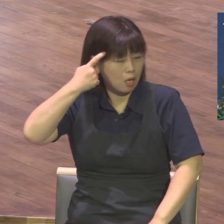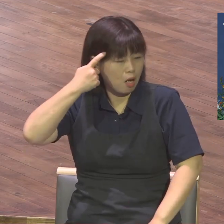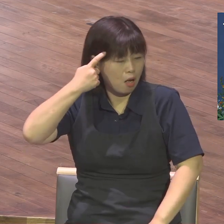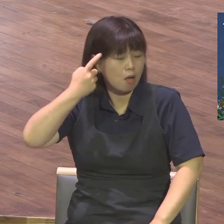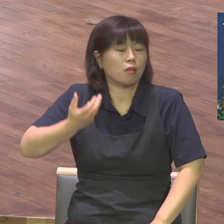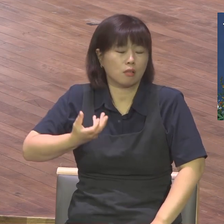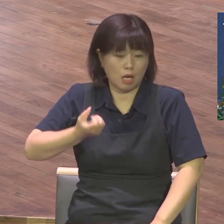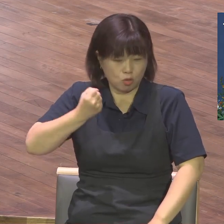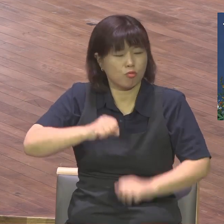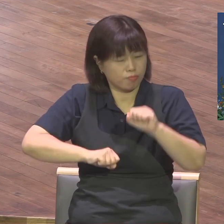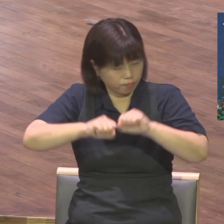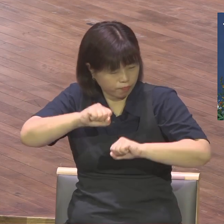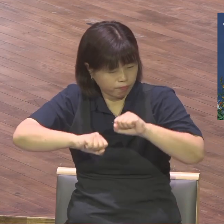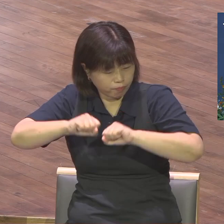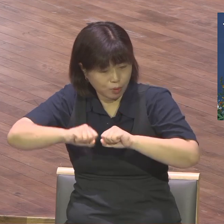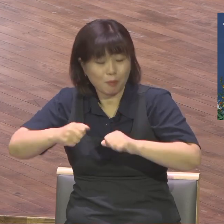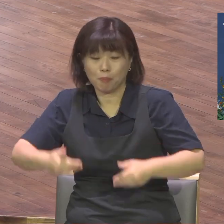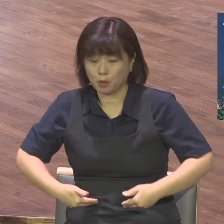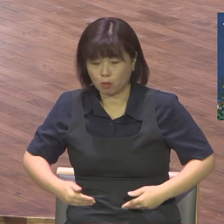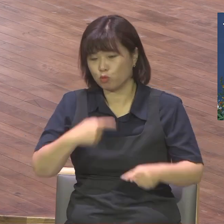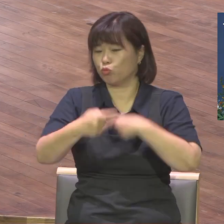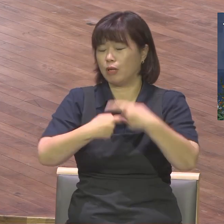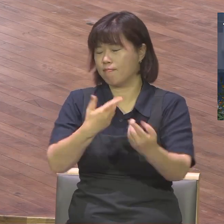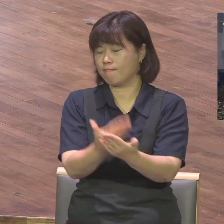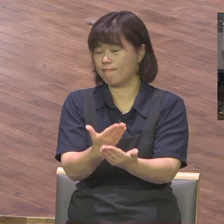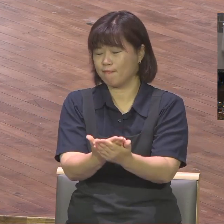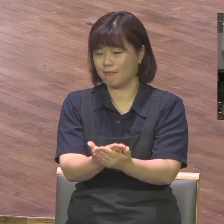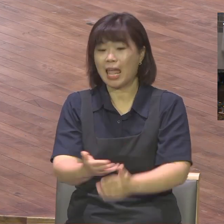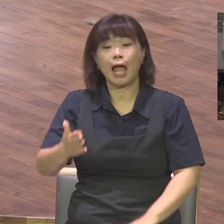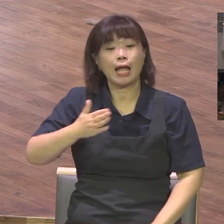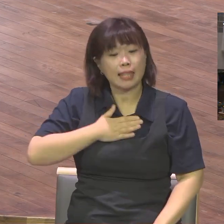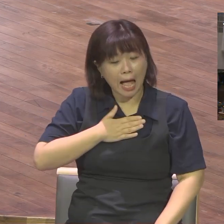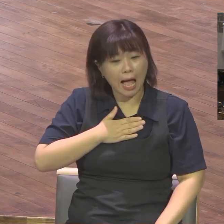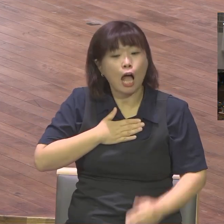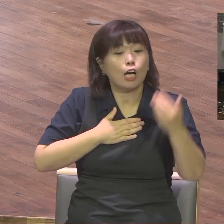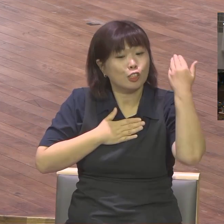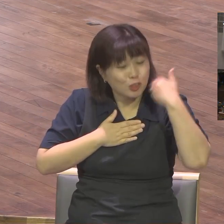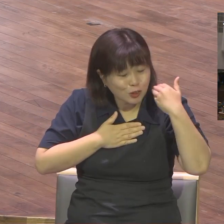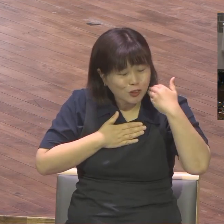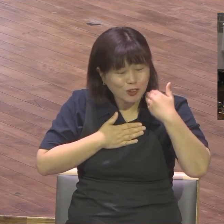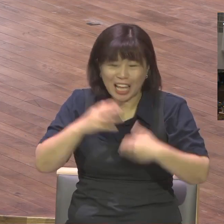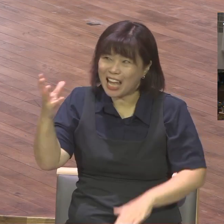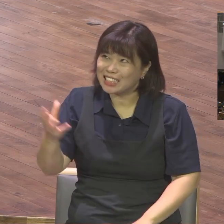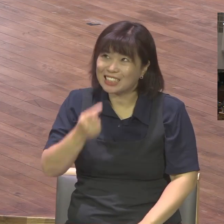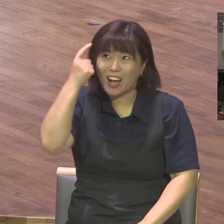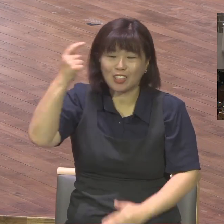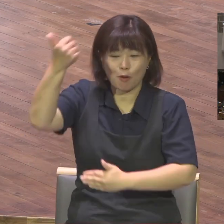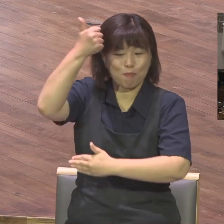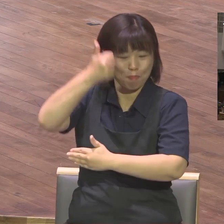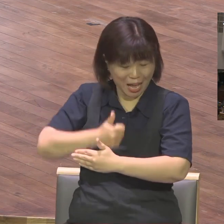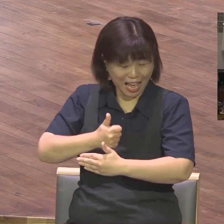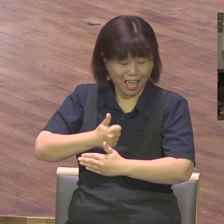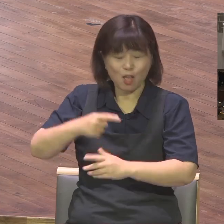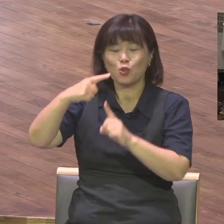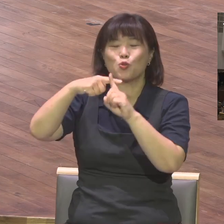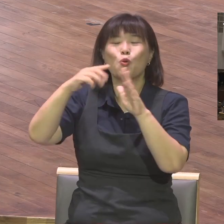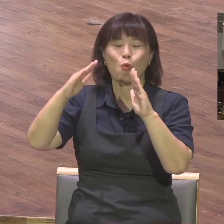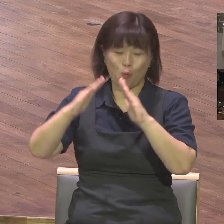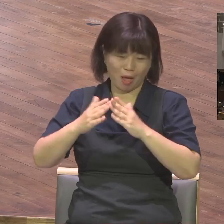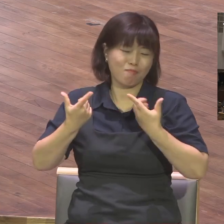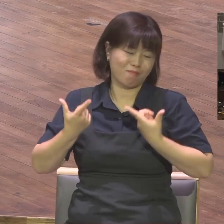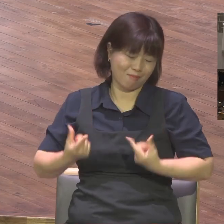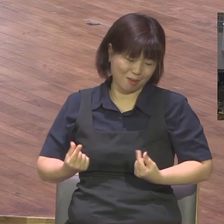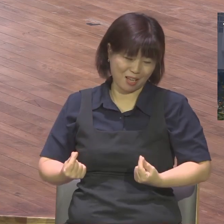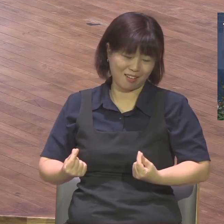교회예요. 같이 봅시다. 나는 성령이 임재해 있는 교회다.